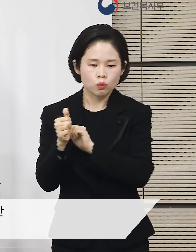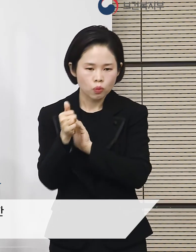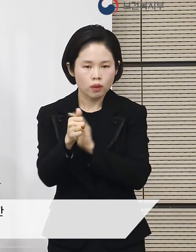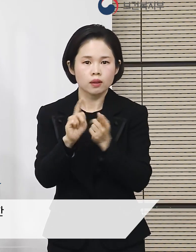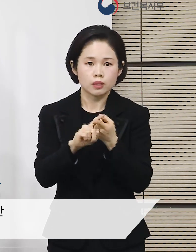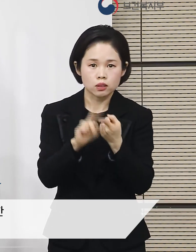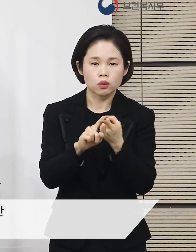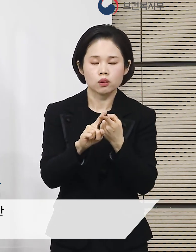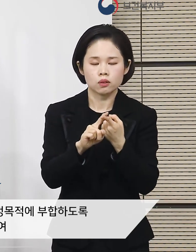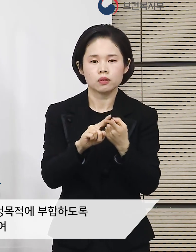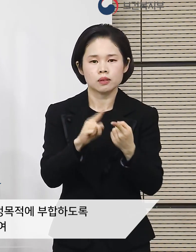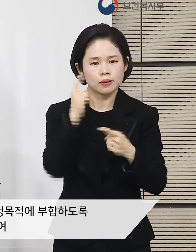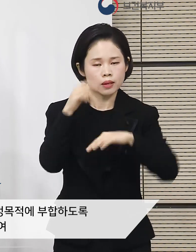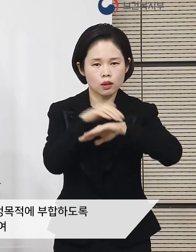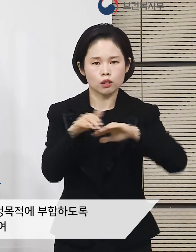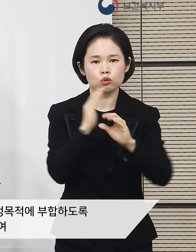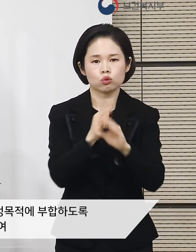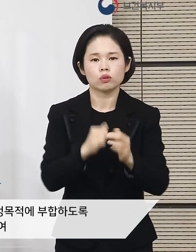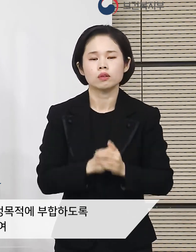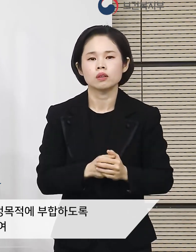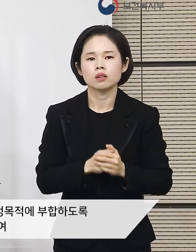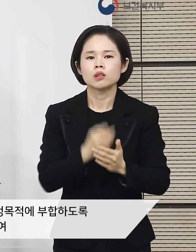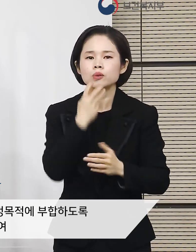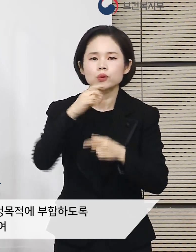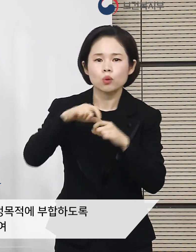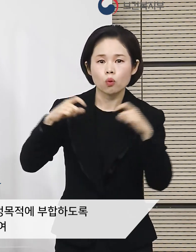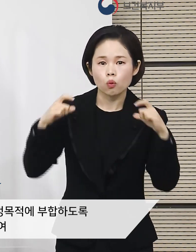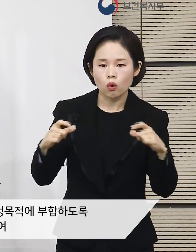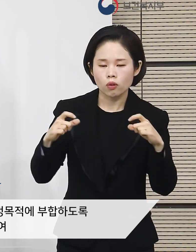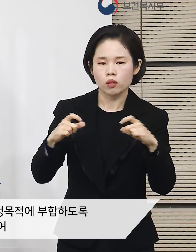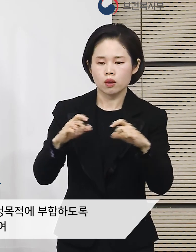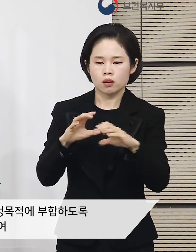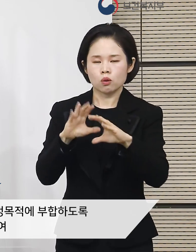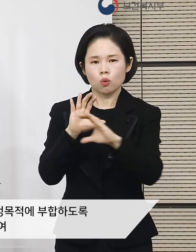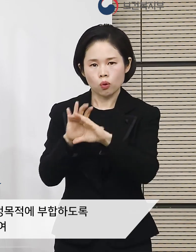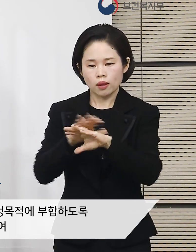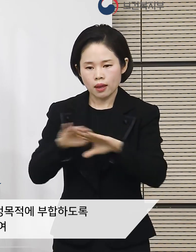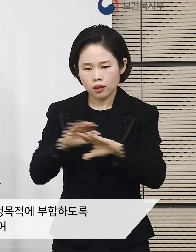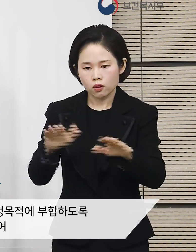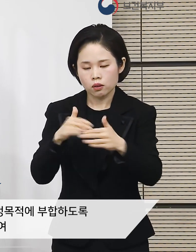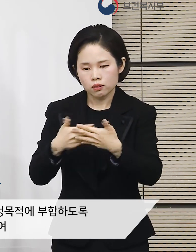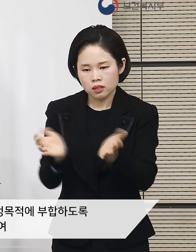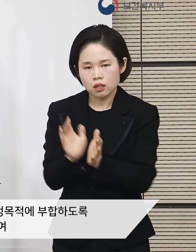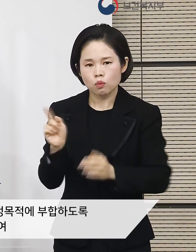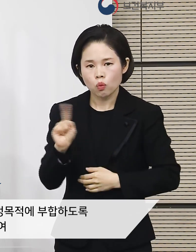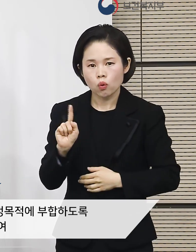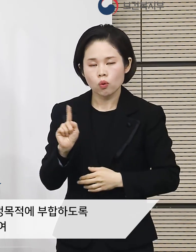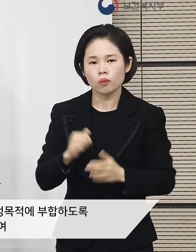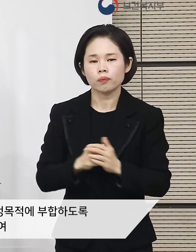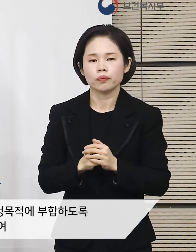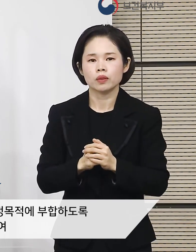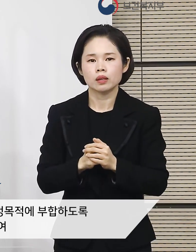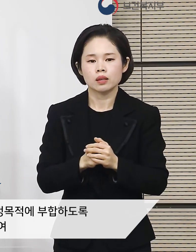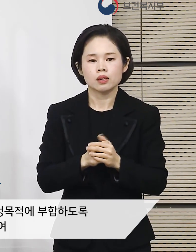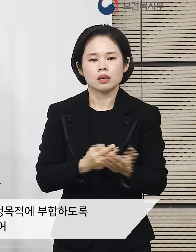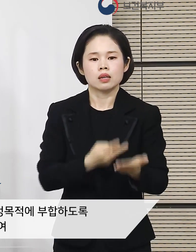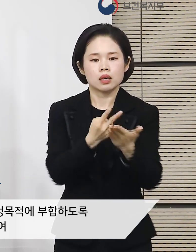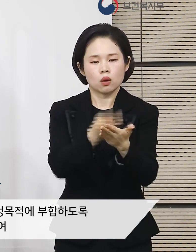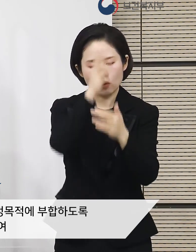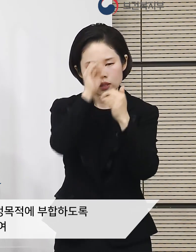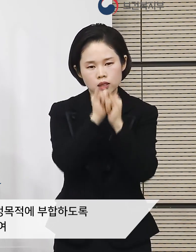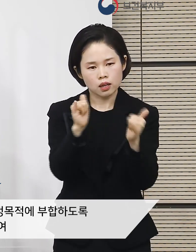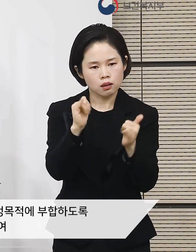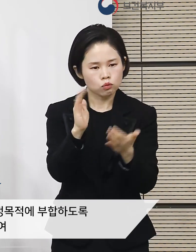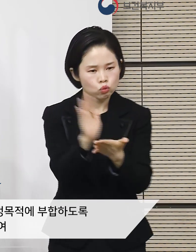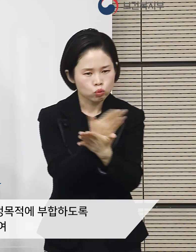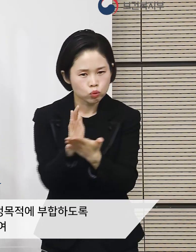준비하겠습니다. 이와 함께 수도권 공동대응 상황실에서는 당초 지정 목적에 부합하도록 입소